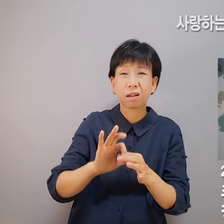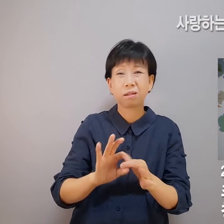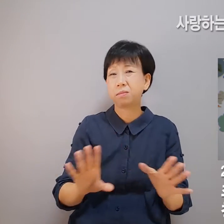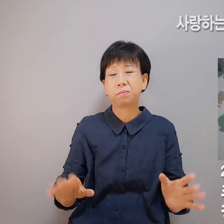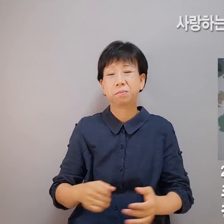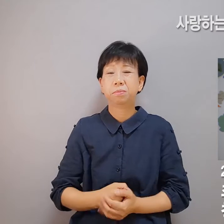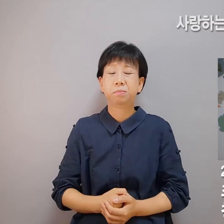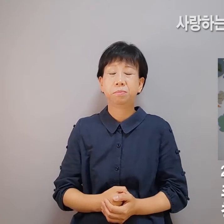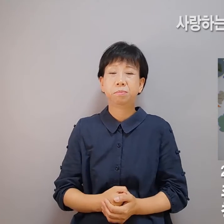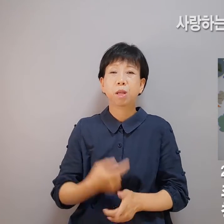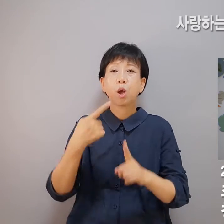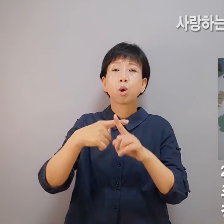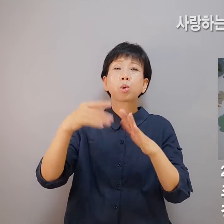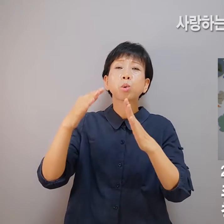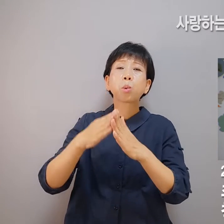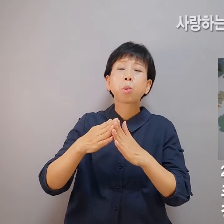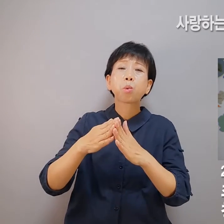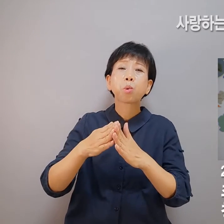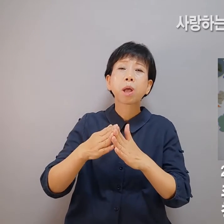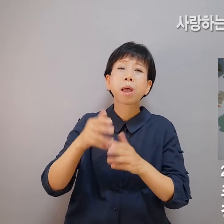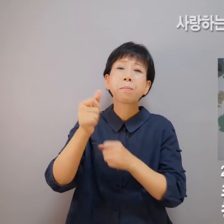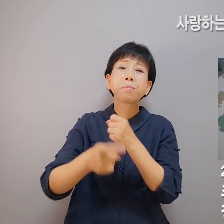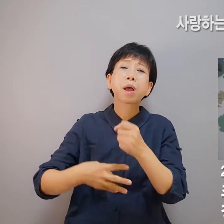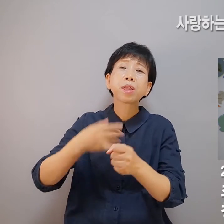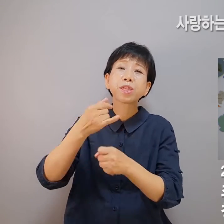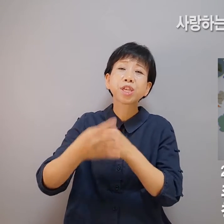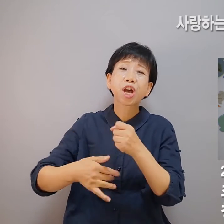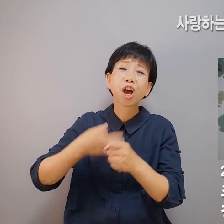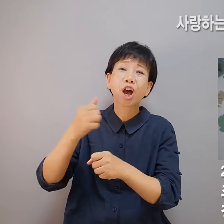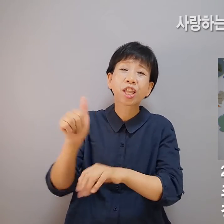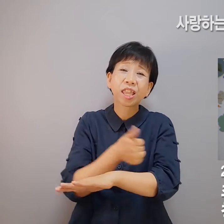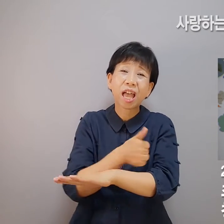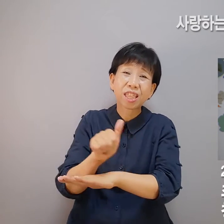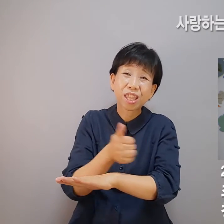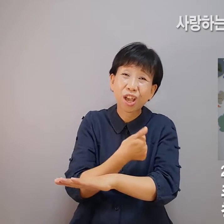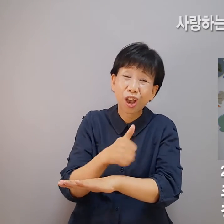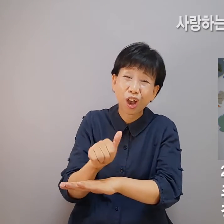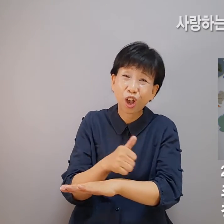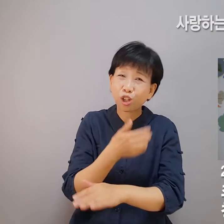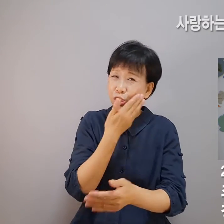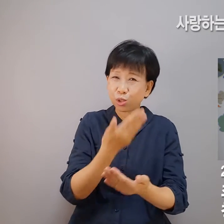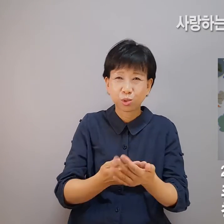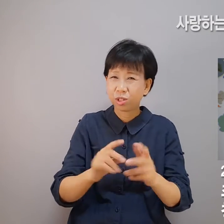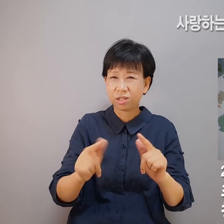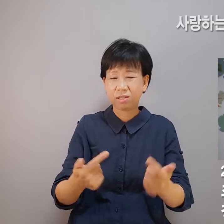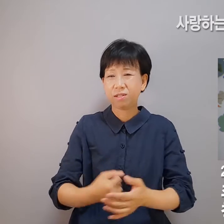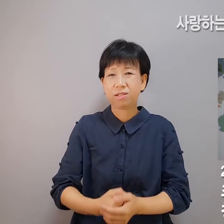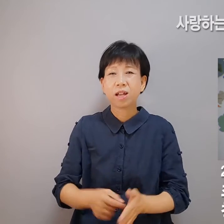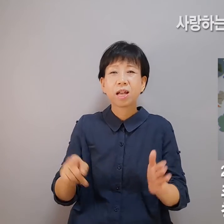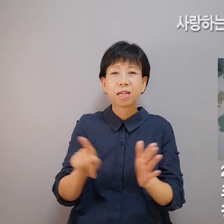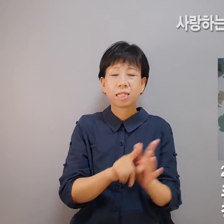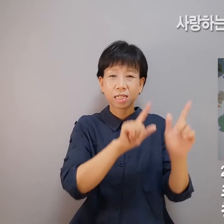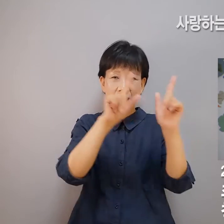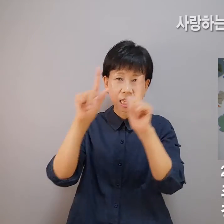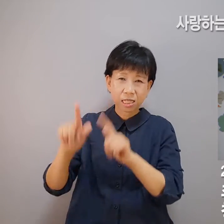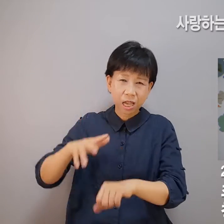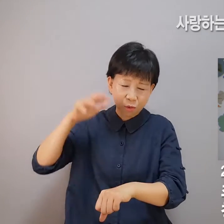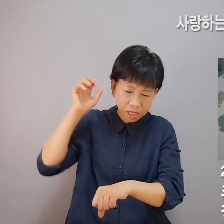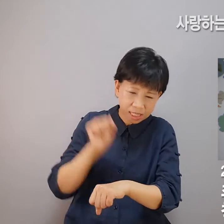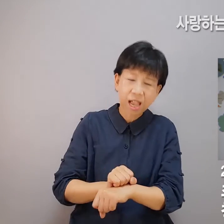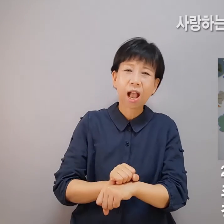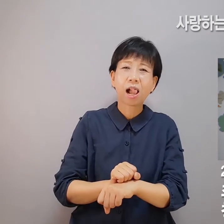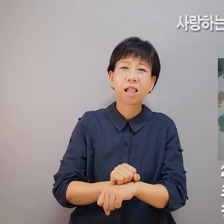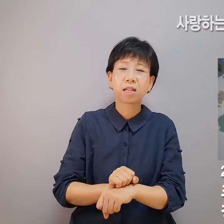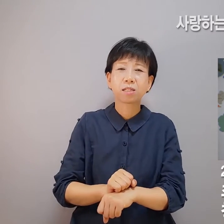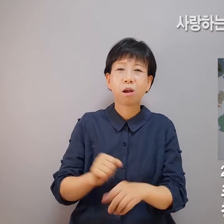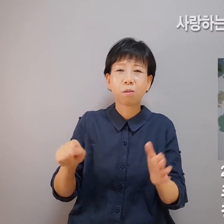교회 출석했냐, 이것도 별로 중요하지 않을 수 있어요. 물론 신앙생활을 오래오래 잘해서 믿음이